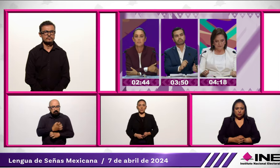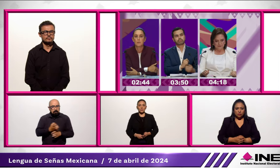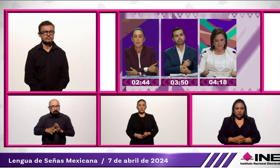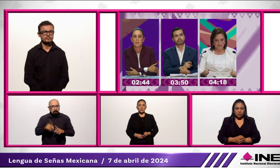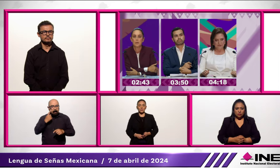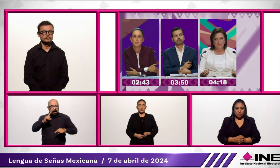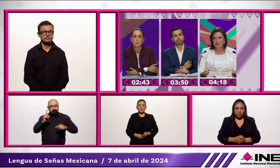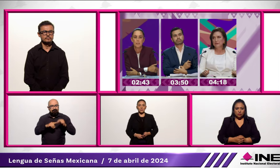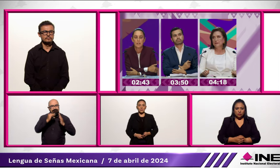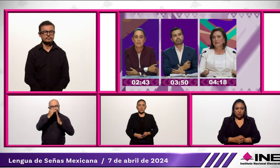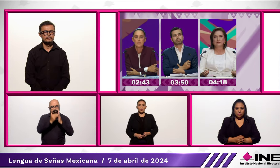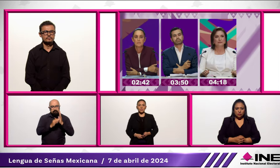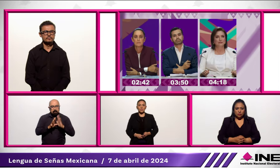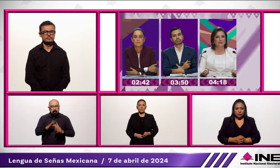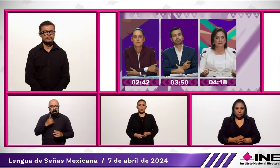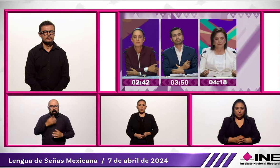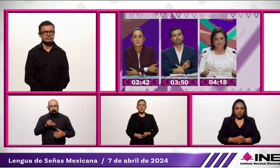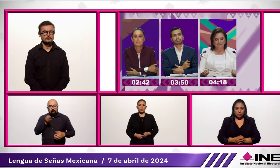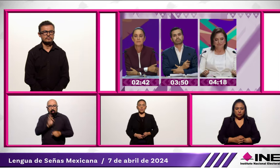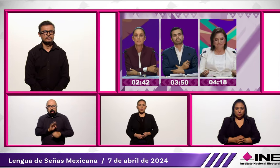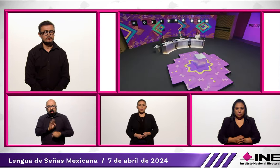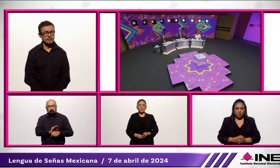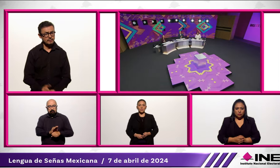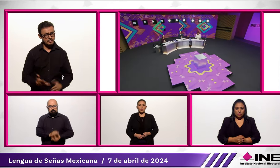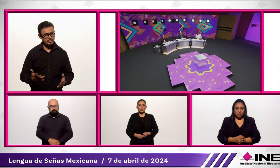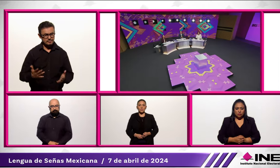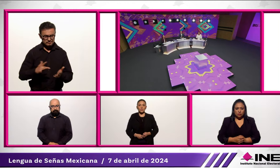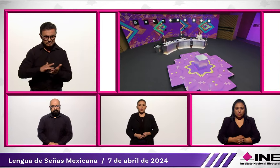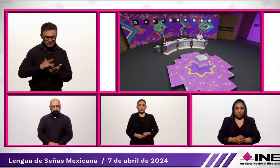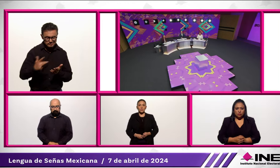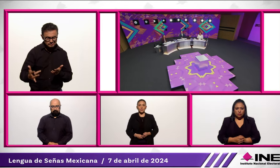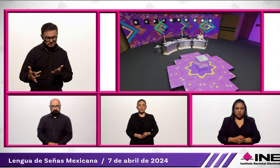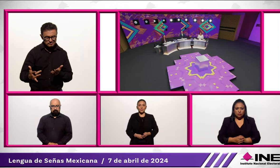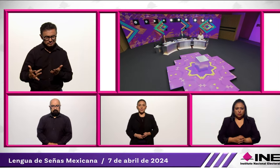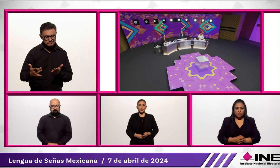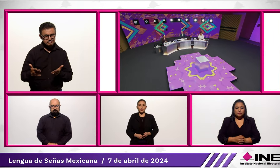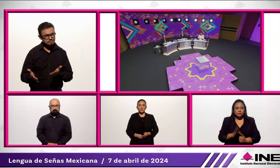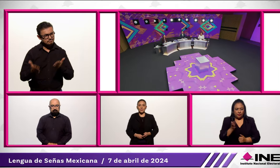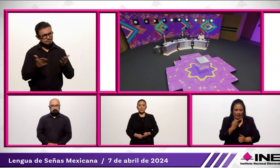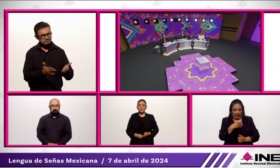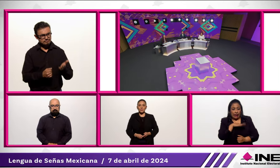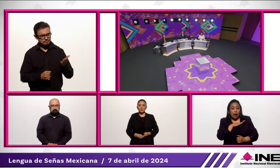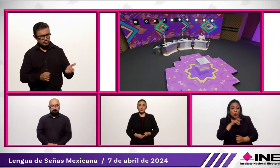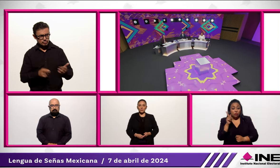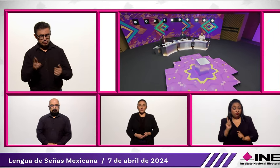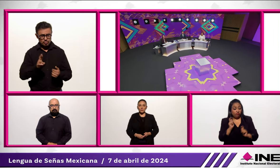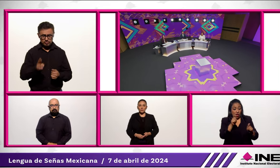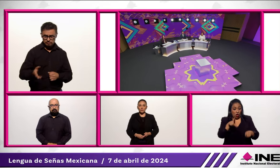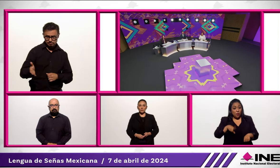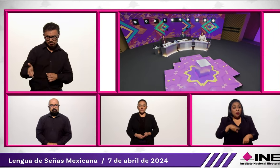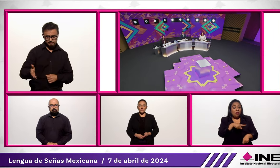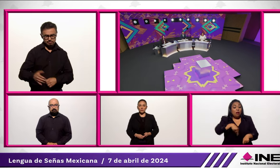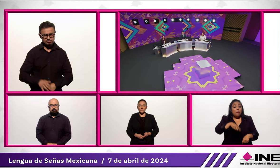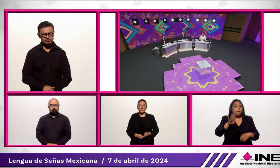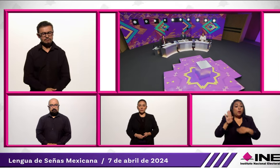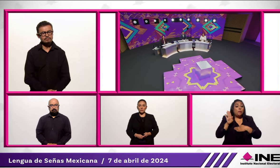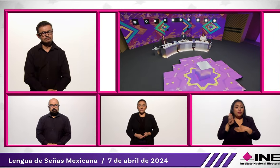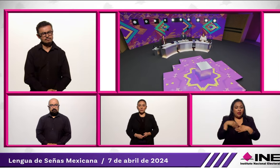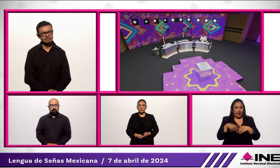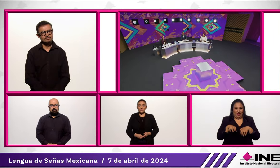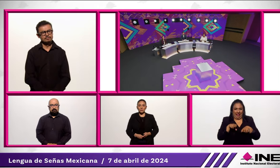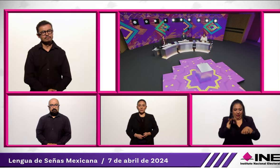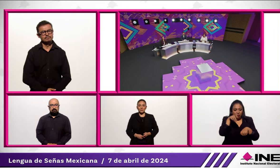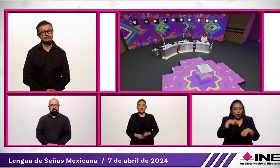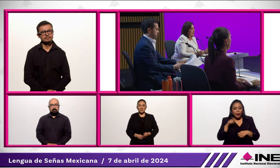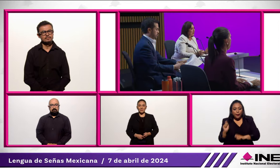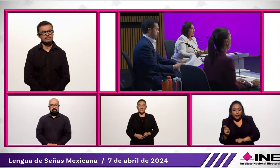seguir disminuyendo la impunidad. Gracias, candidata Xochitl Gálvez. Claudia, cuando llegaron al gobierno prometieron barrer las escaleras de arriba